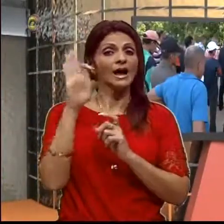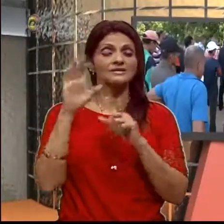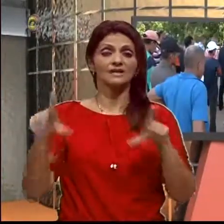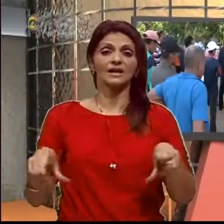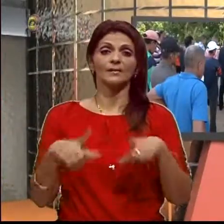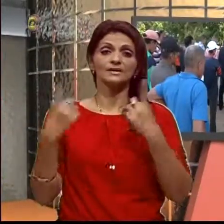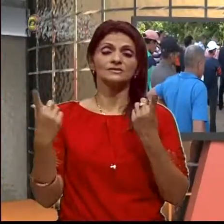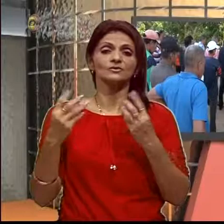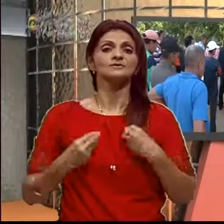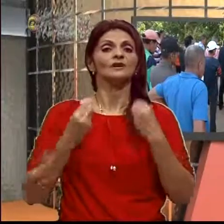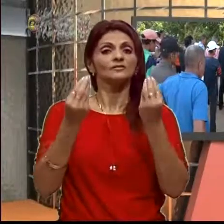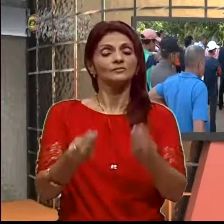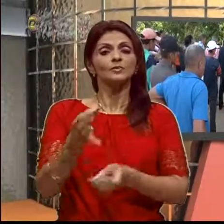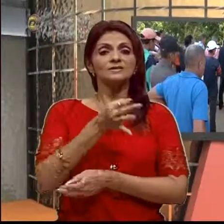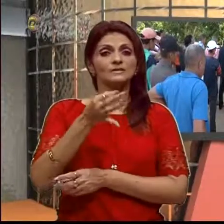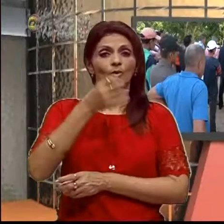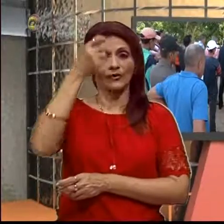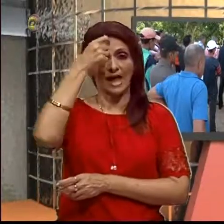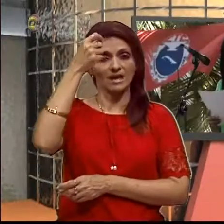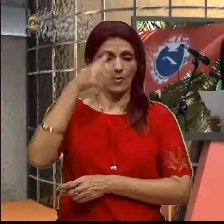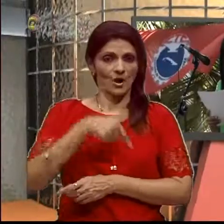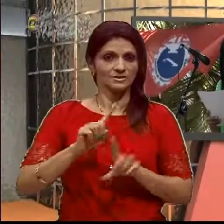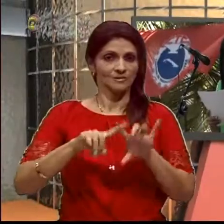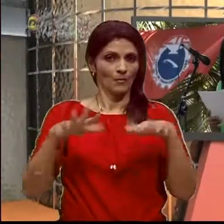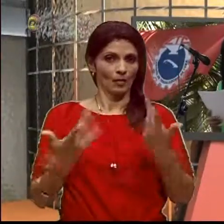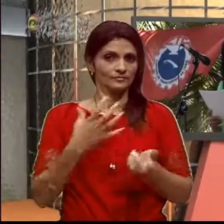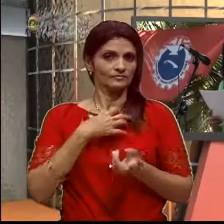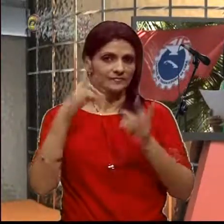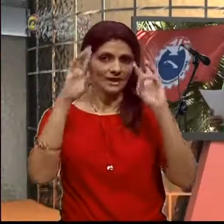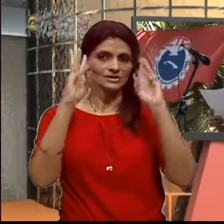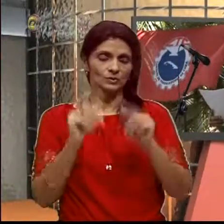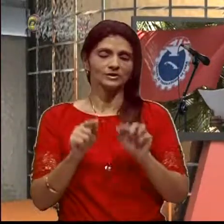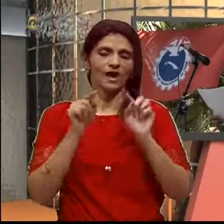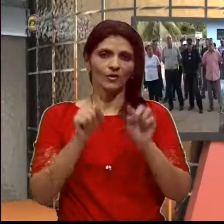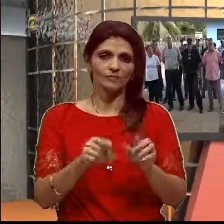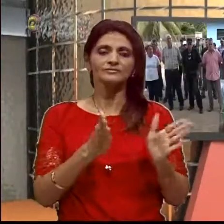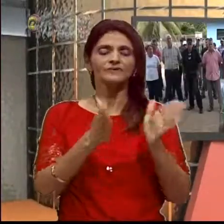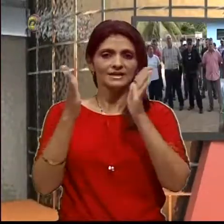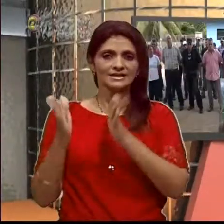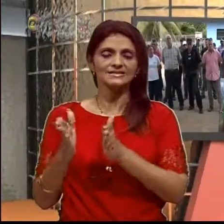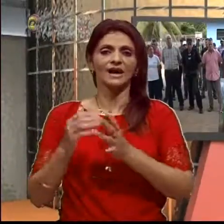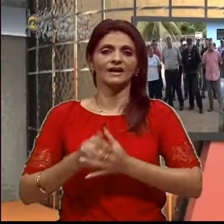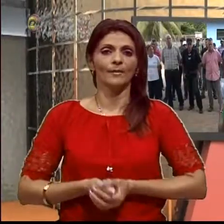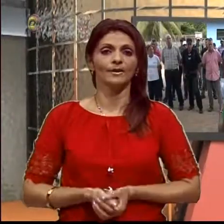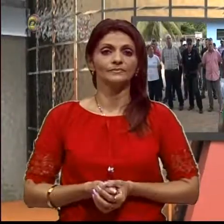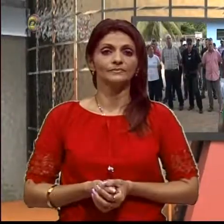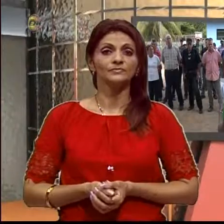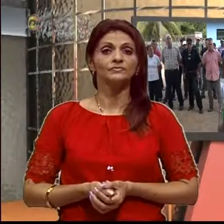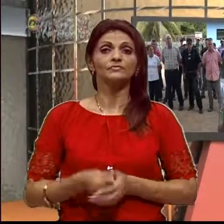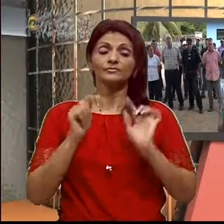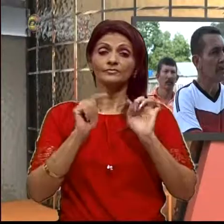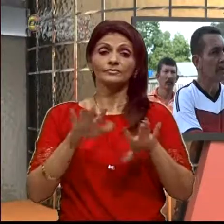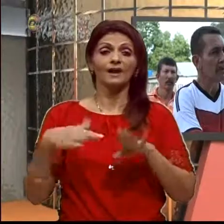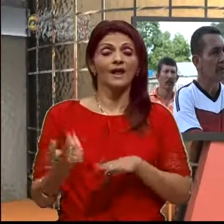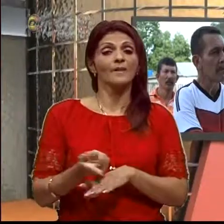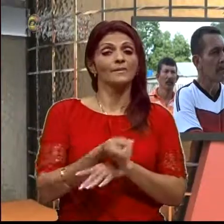el municipio de Jiguaní por los resultados en esa rama. En tanto, desde el pasado